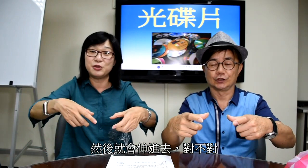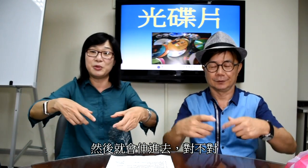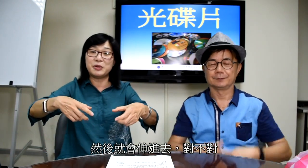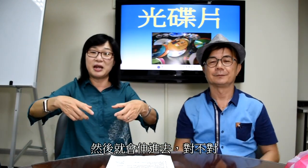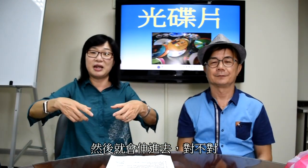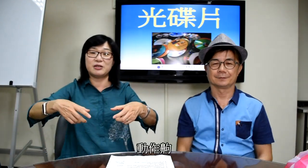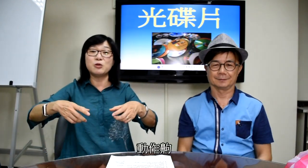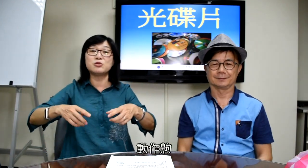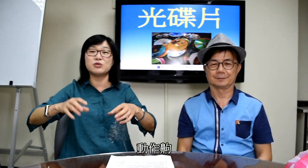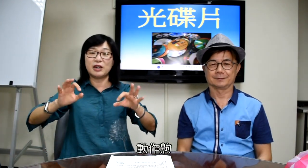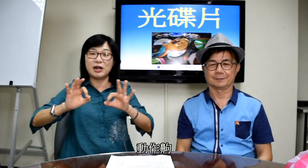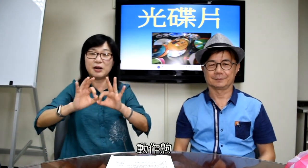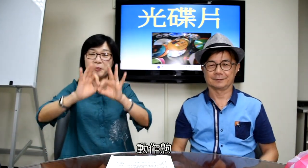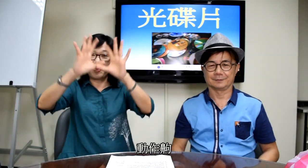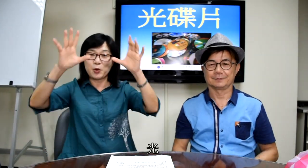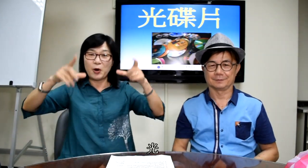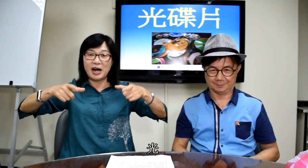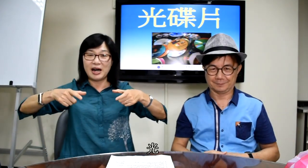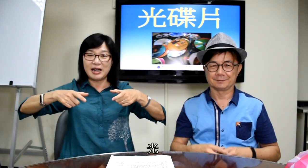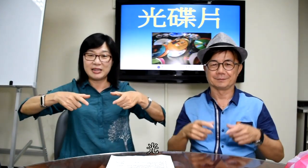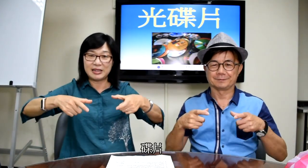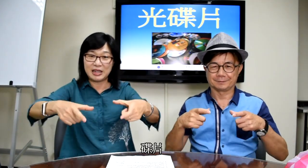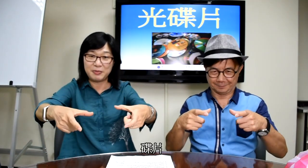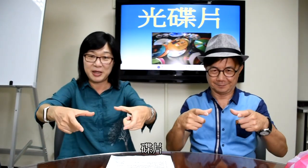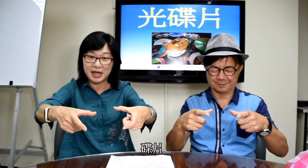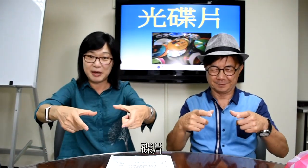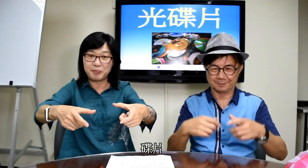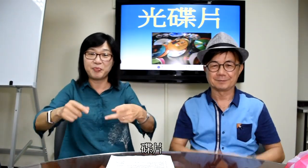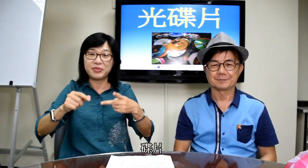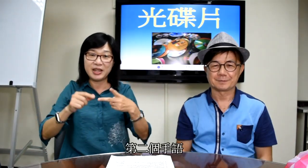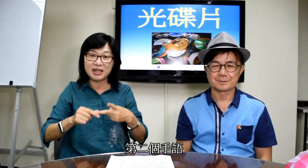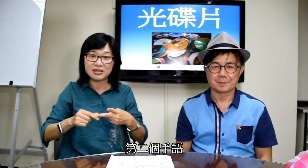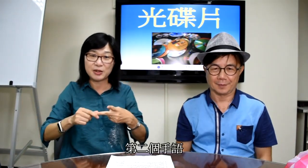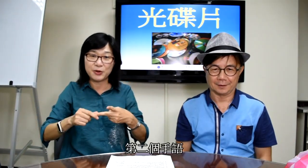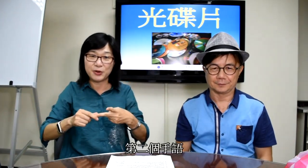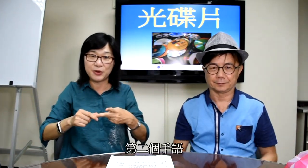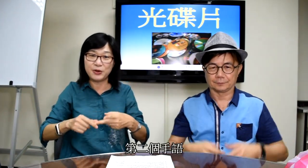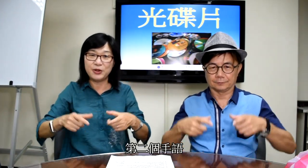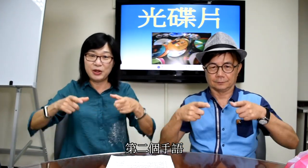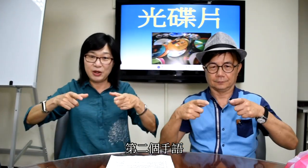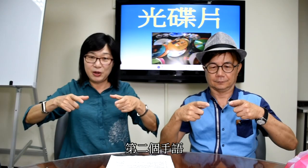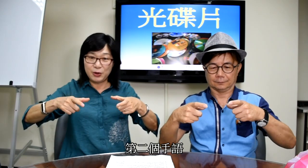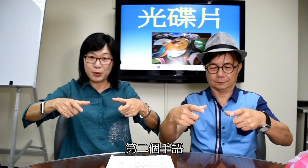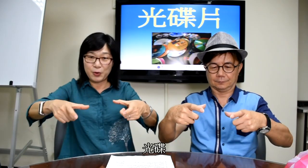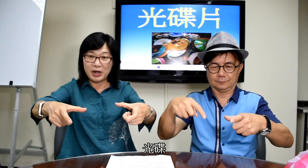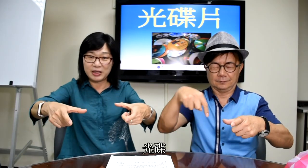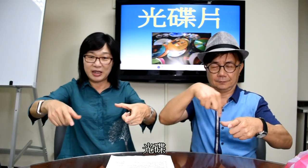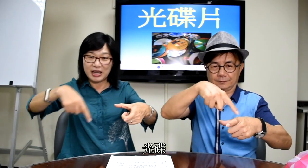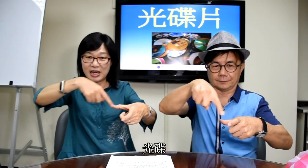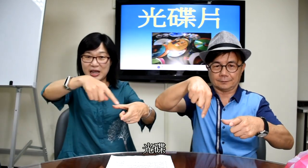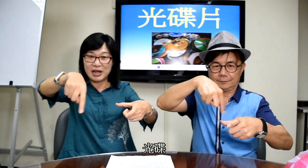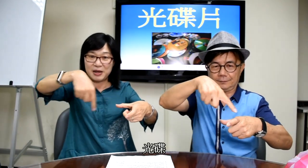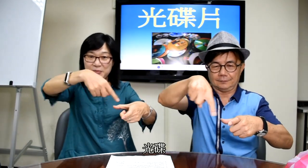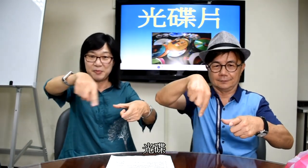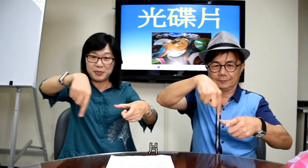不对？动作啊，光碟片，第二个手语，光碟